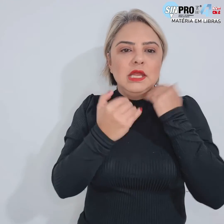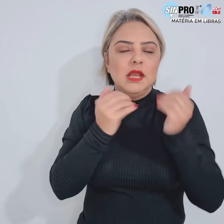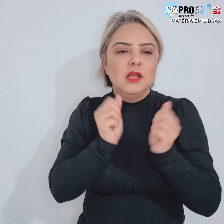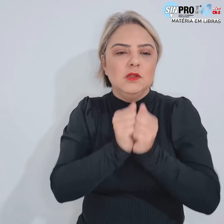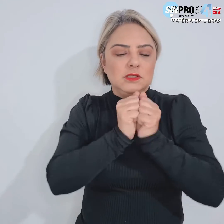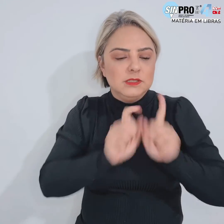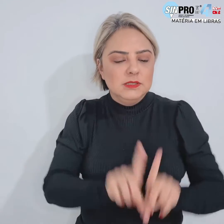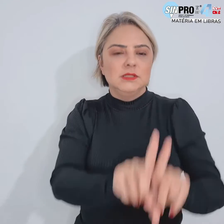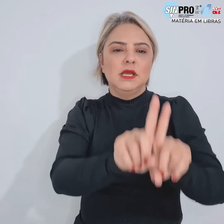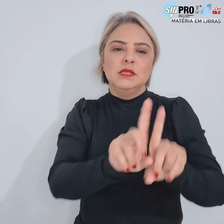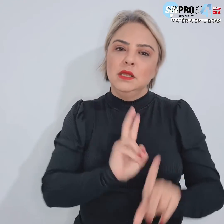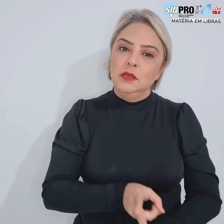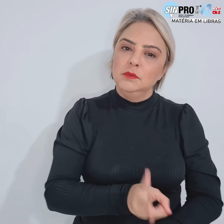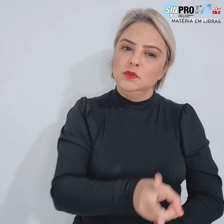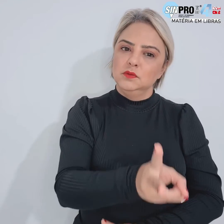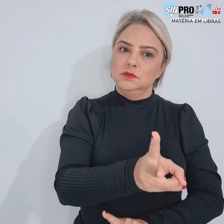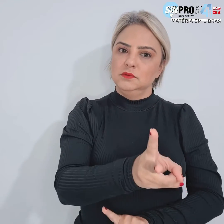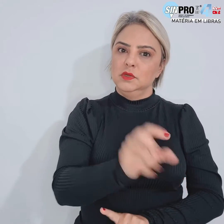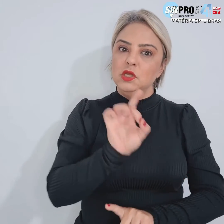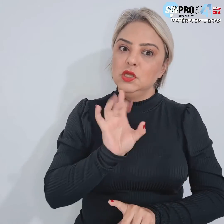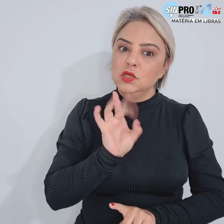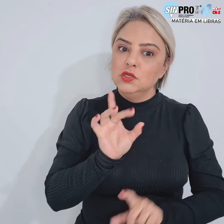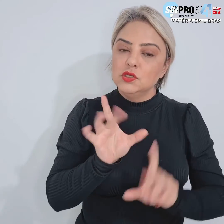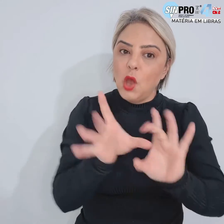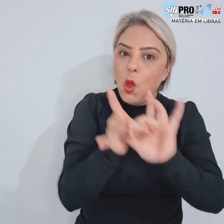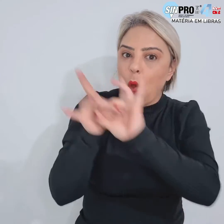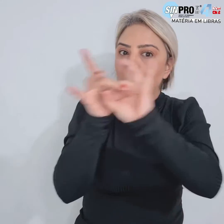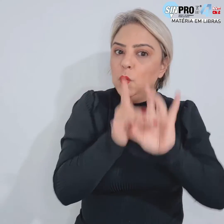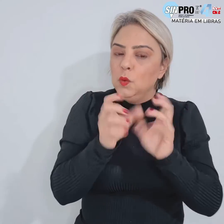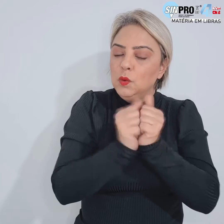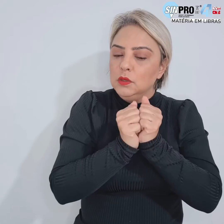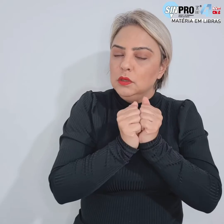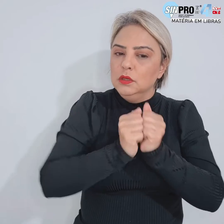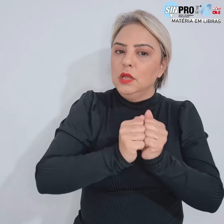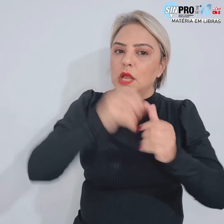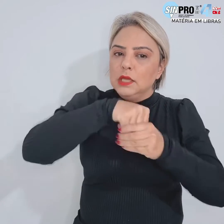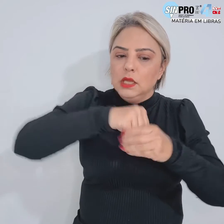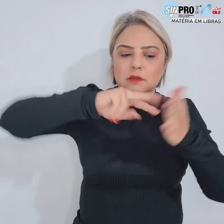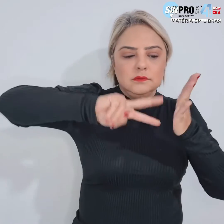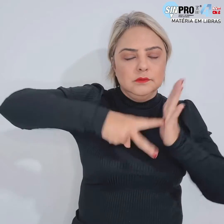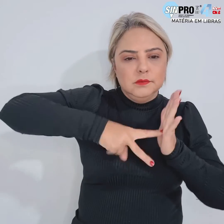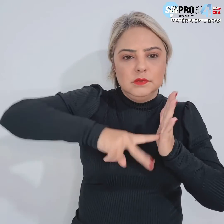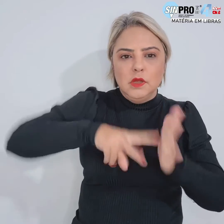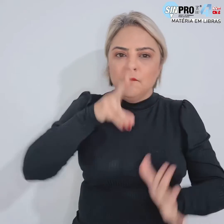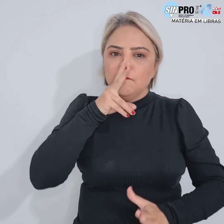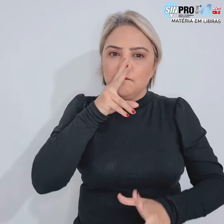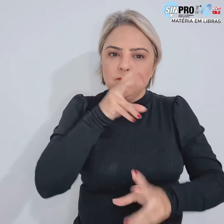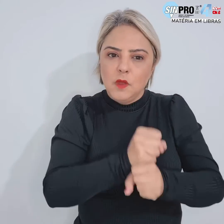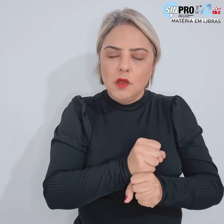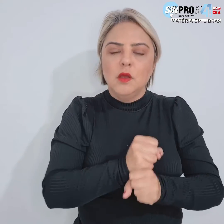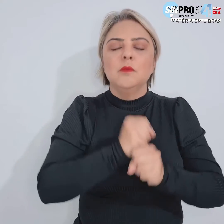de ninguém, e que somente unida numa entidade sindical forte poderia